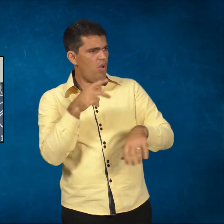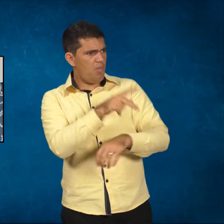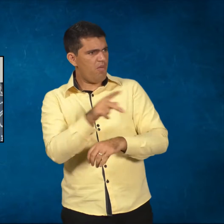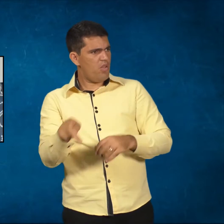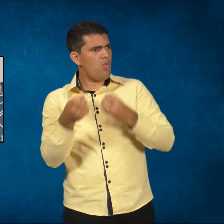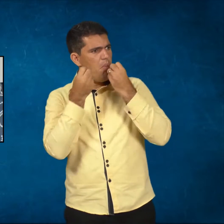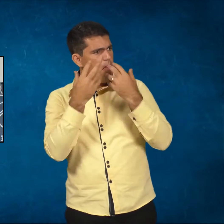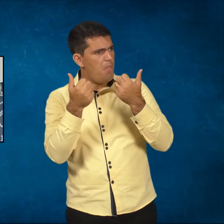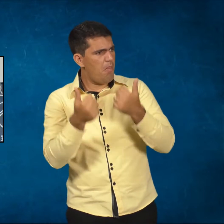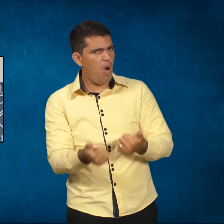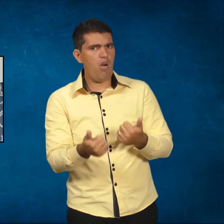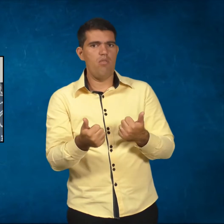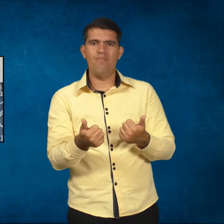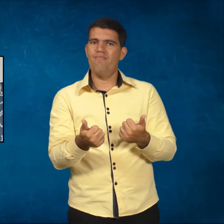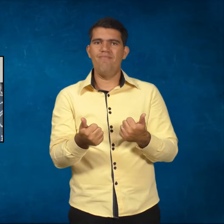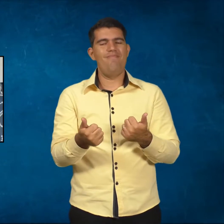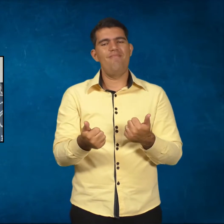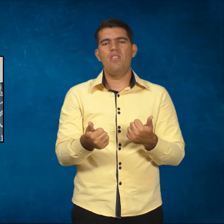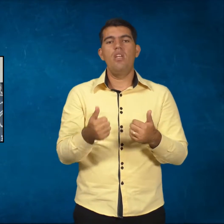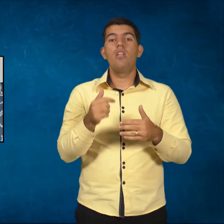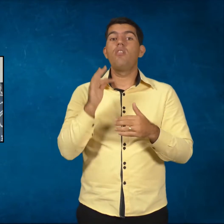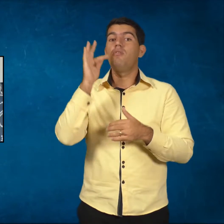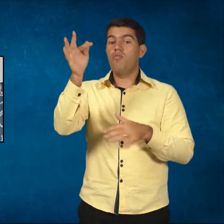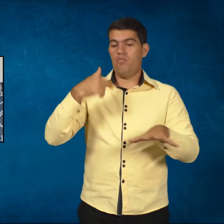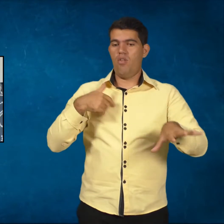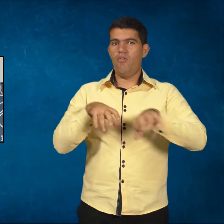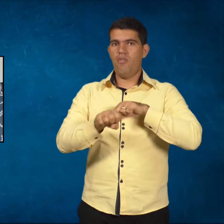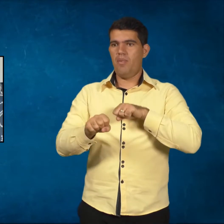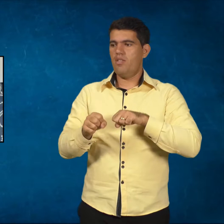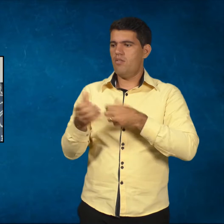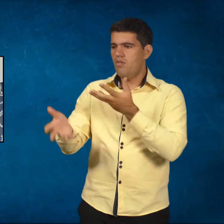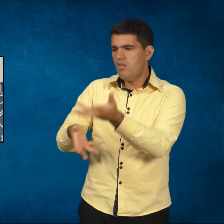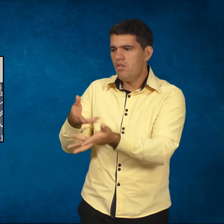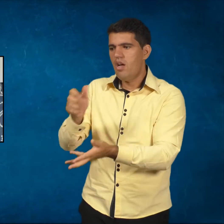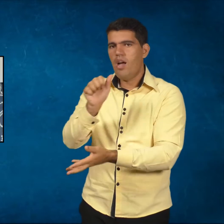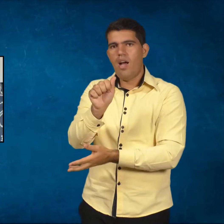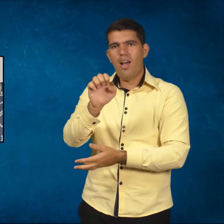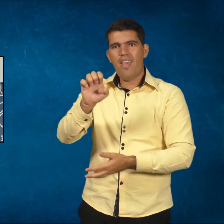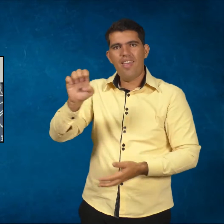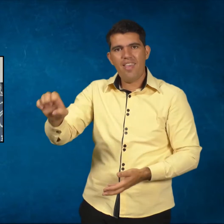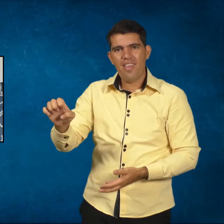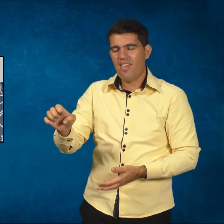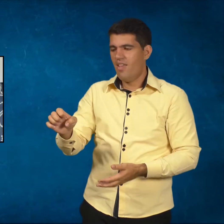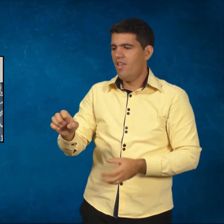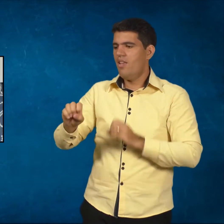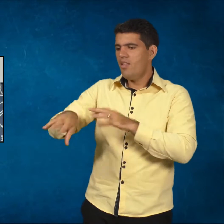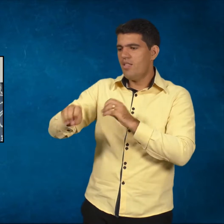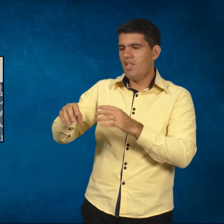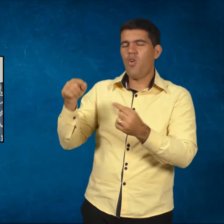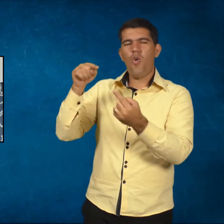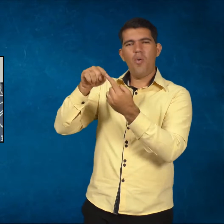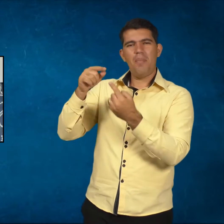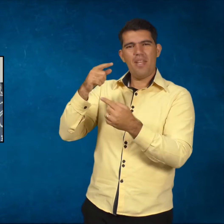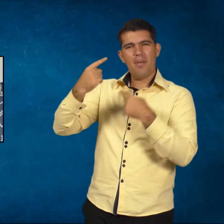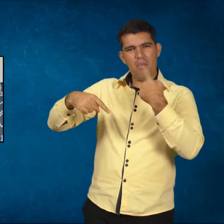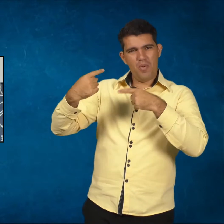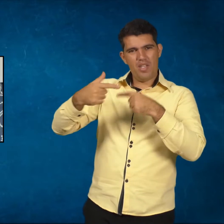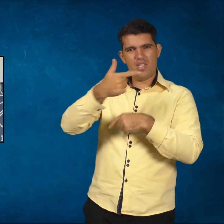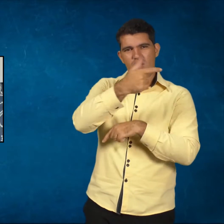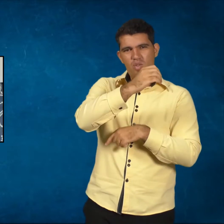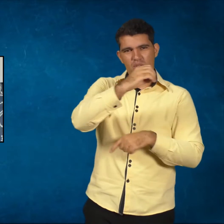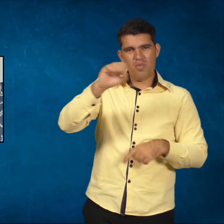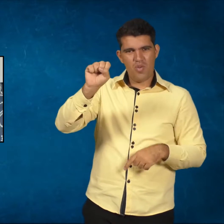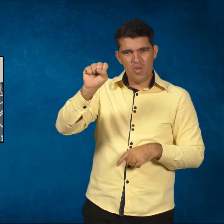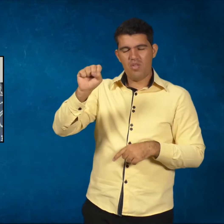aí o aluno que está tendo o AE, que é em decorrência da política de 2008, ele está tendo